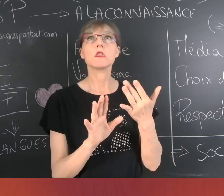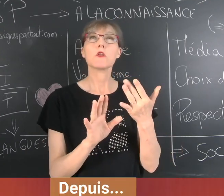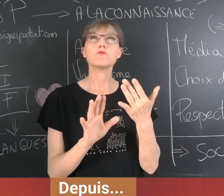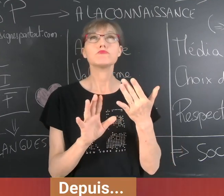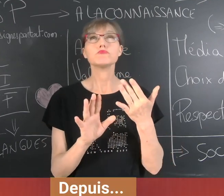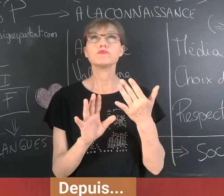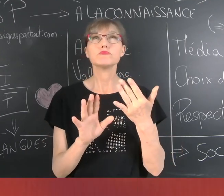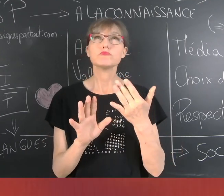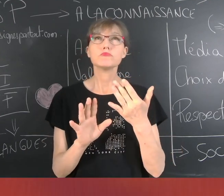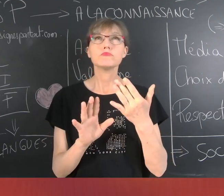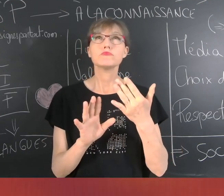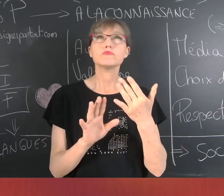Depuis,